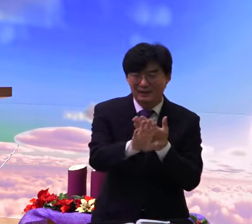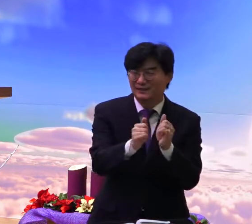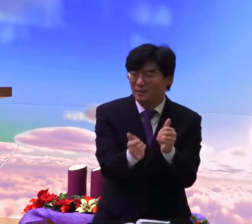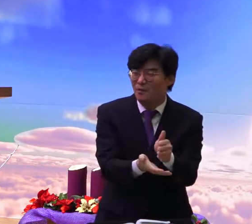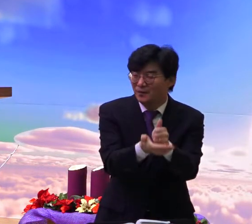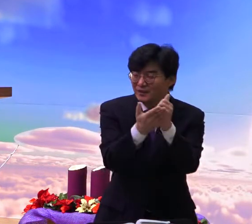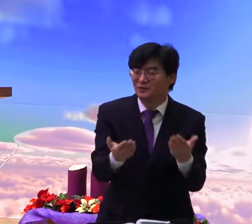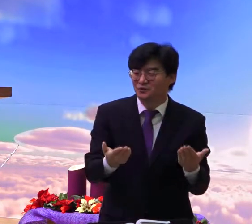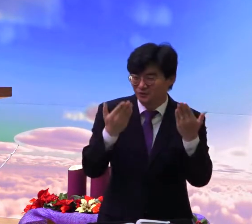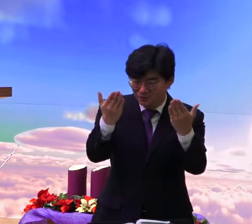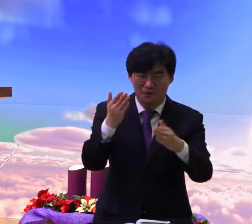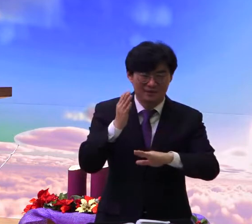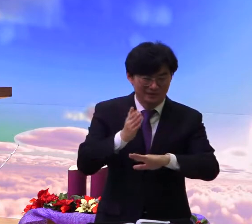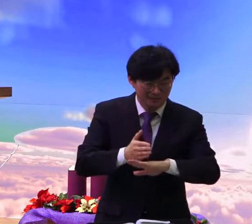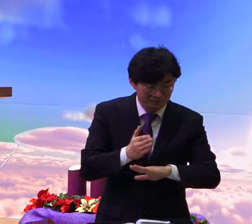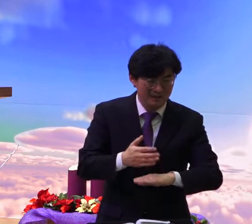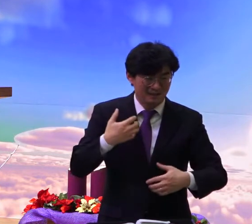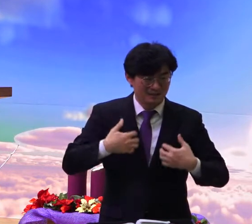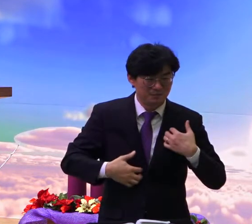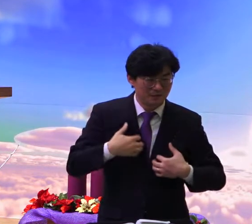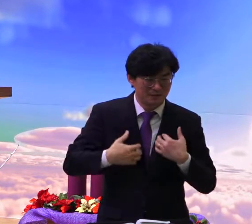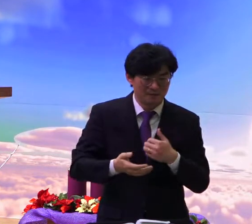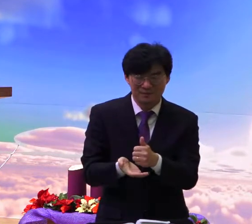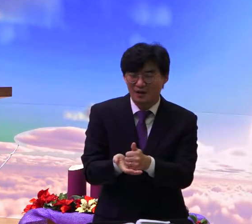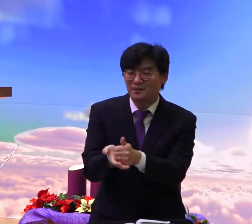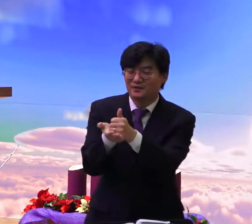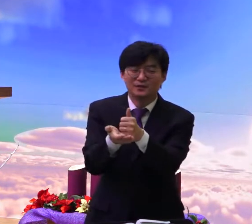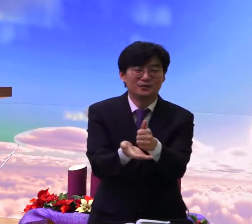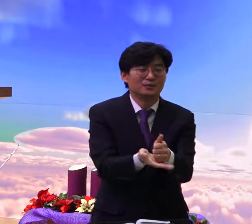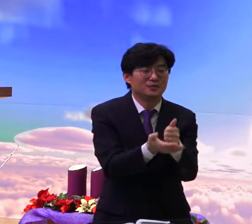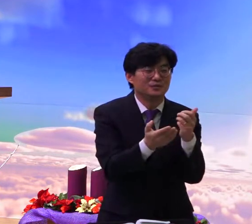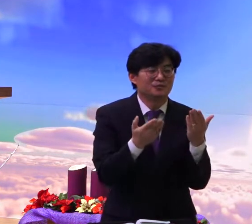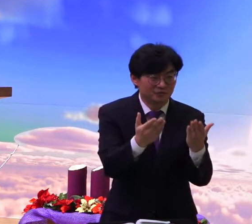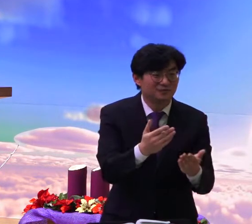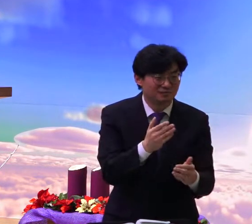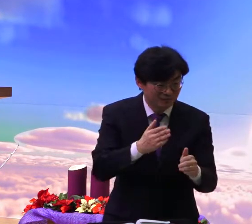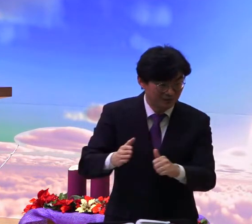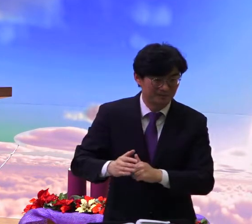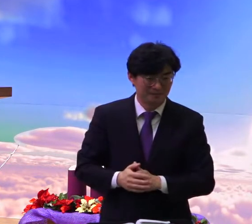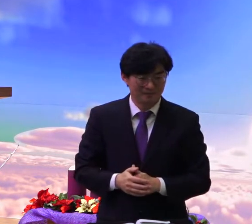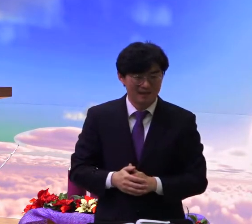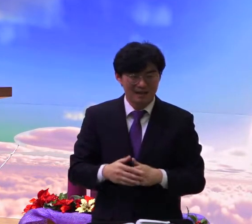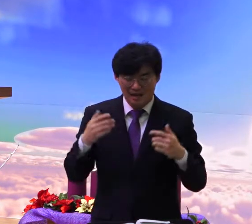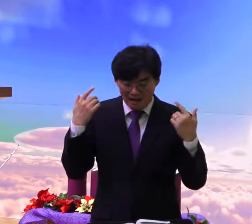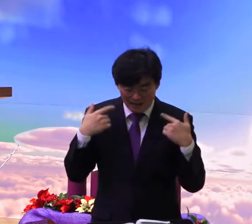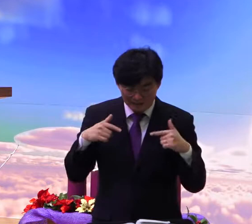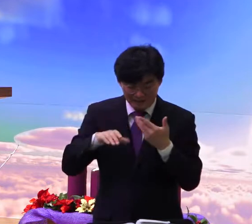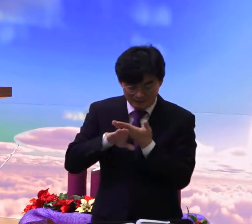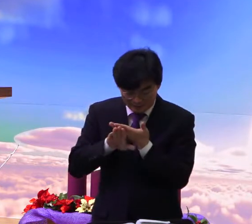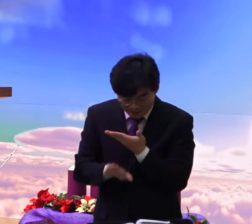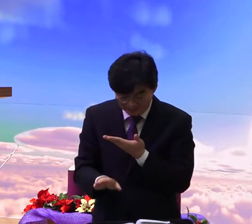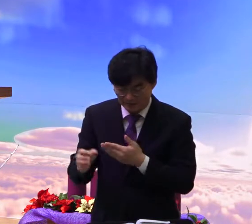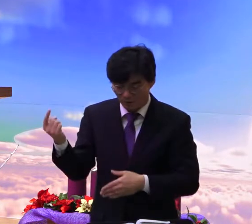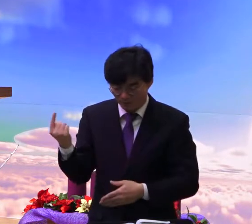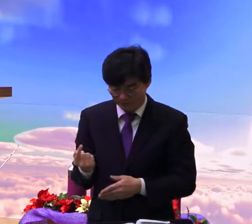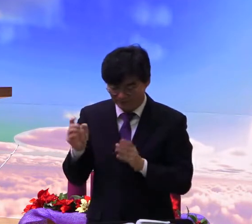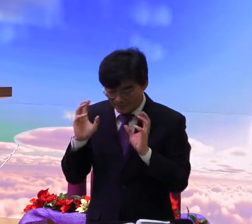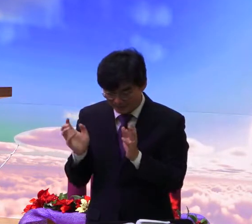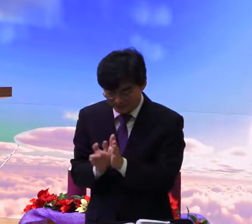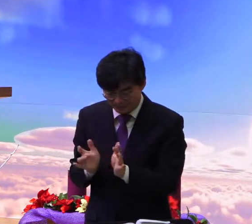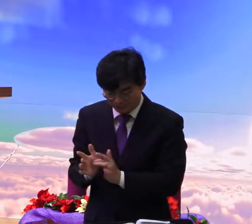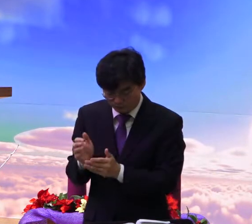감격으로 섬기시기를 바랍니다. 이 땅에 가장 낮은 자리에 오신 아기 예수님, 그